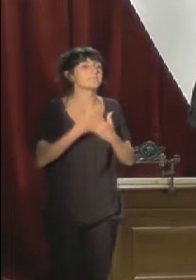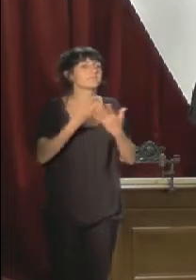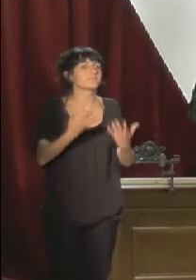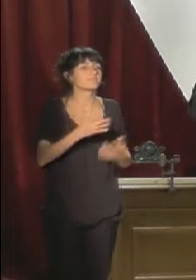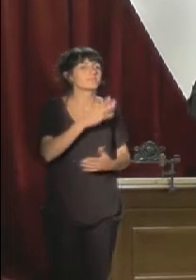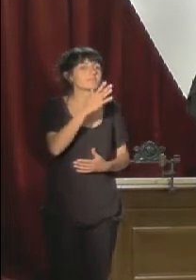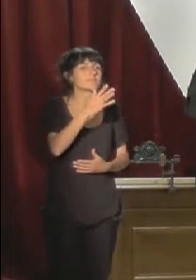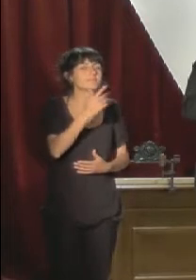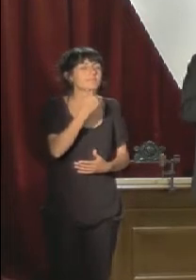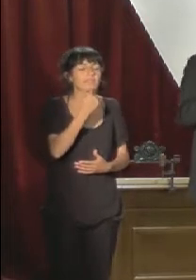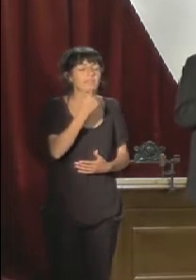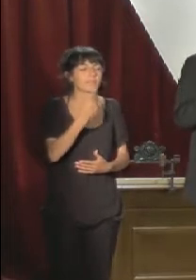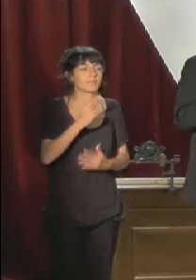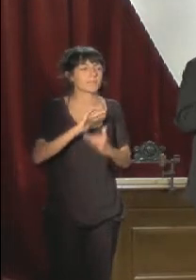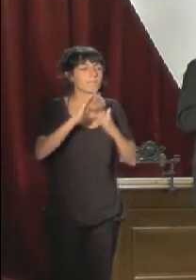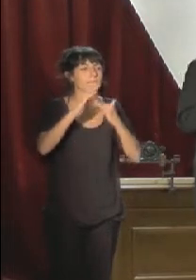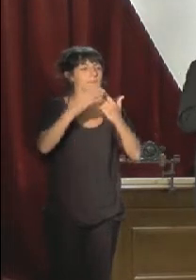ser,